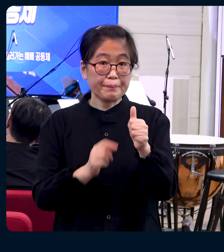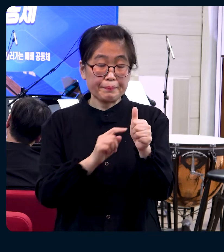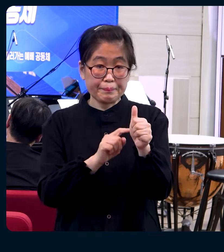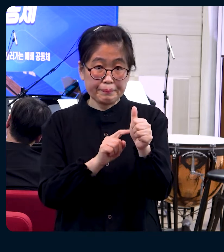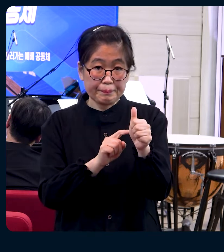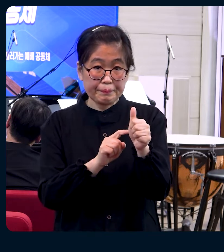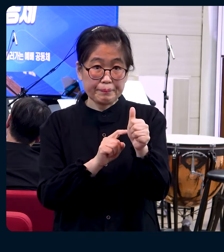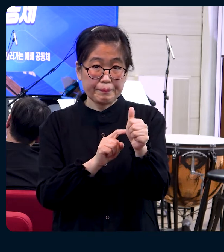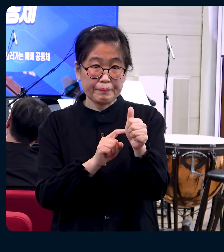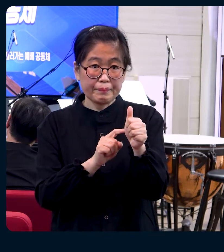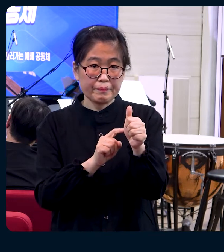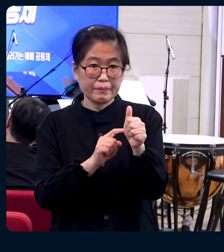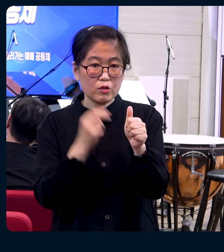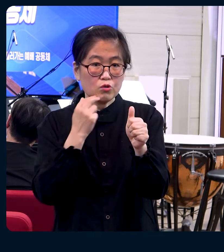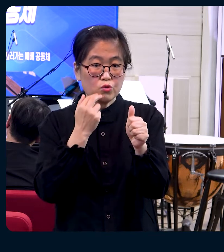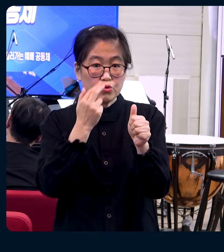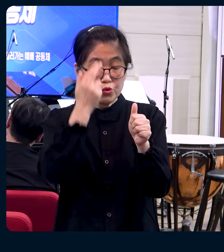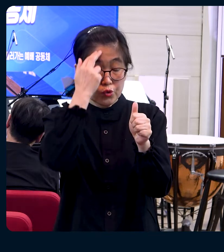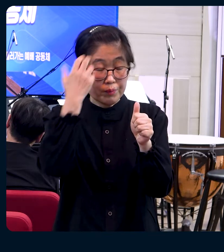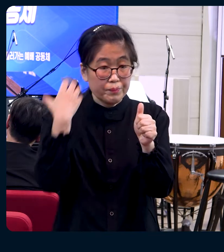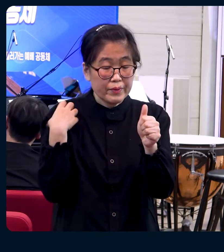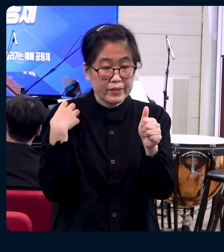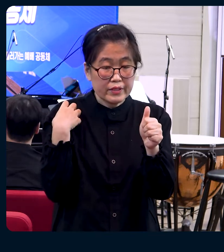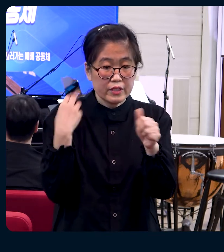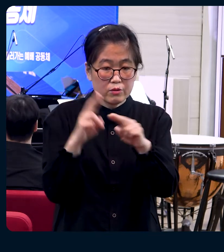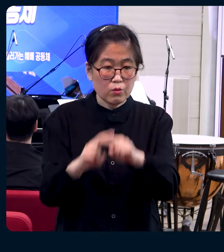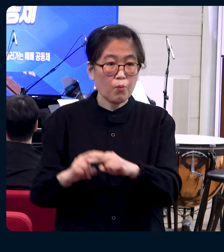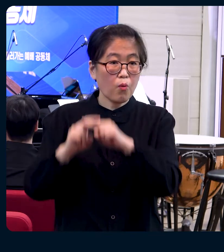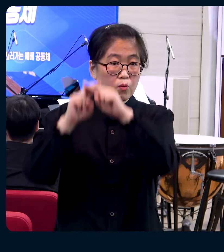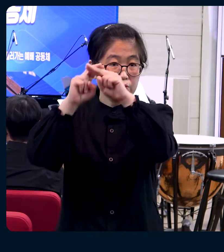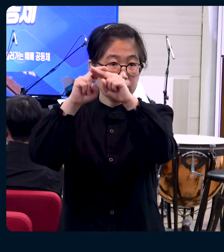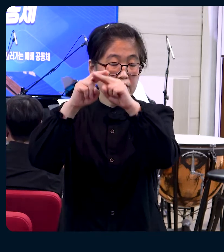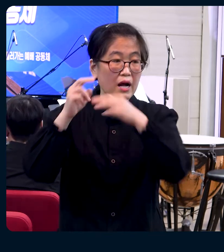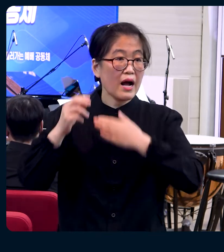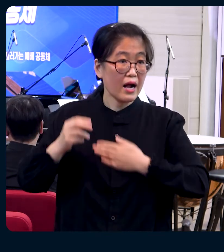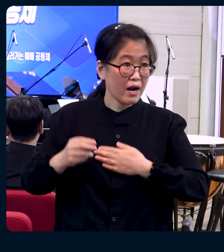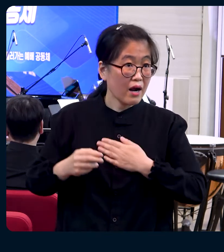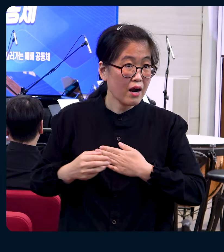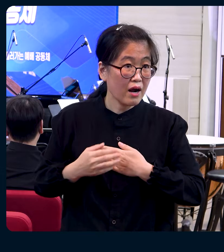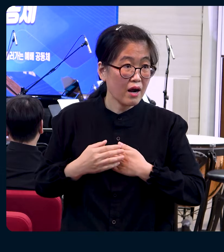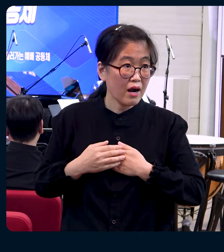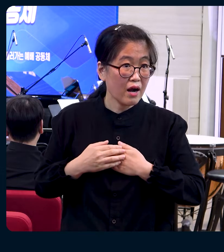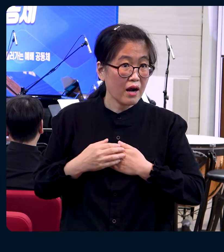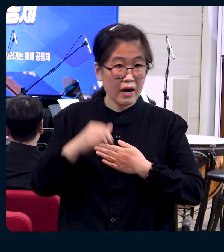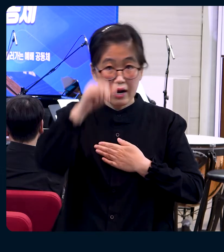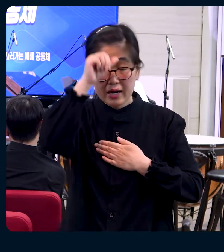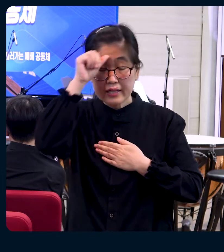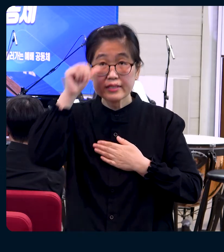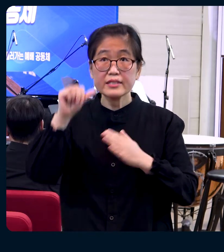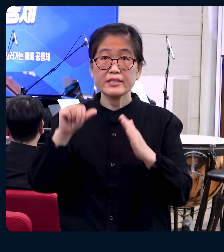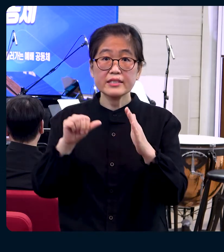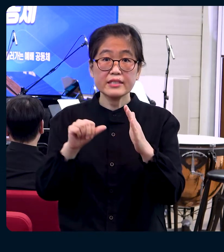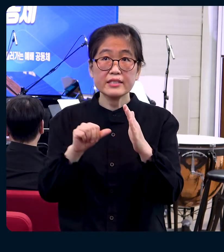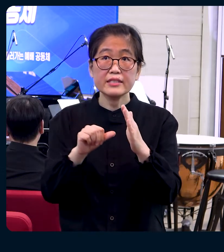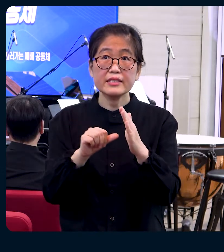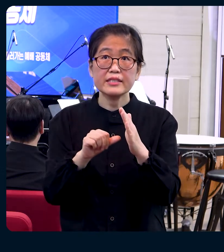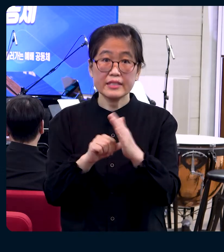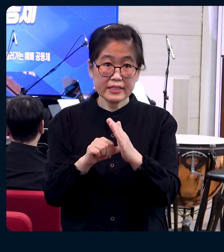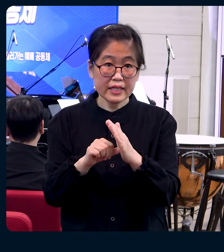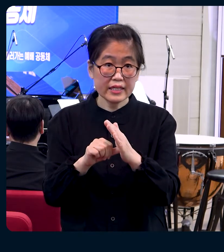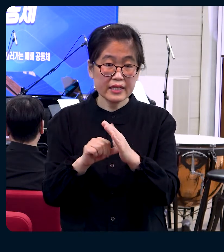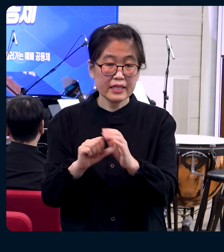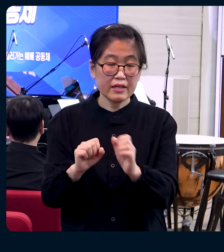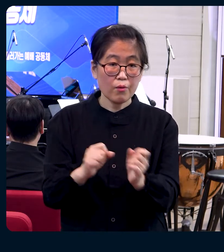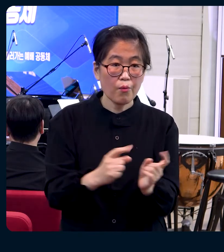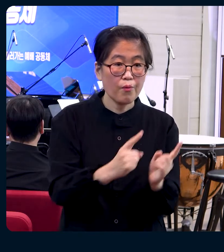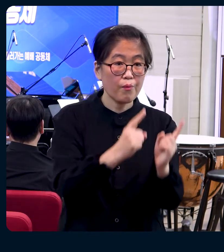요셉은 술 맡은 관원장이 복직된다는 걸 아는 순간 인생이 살아가는